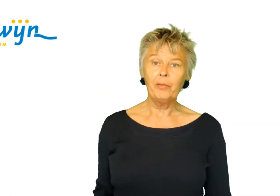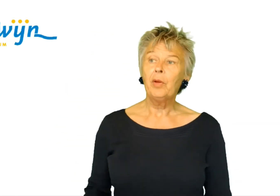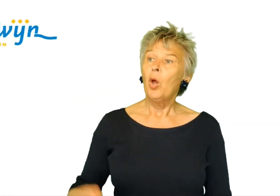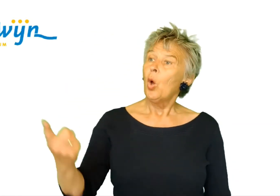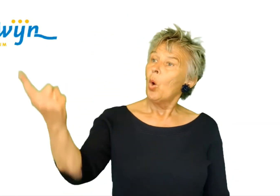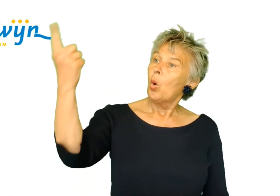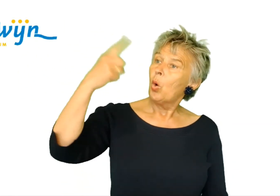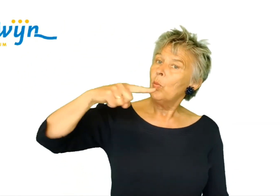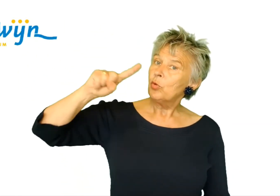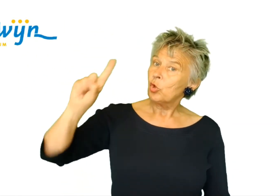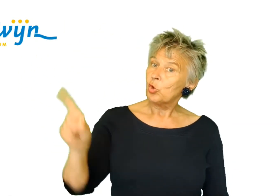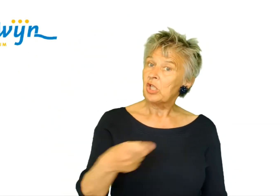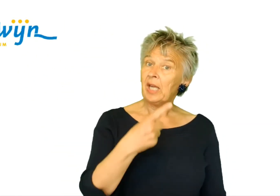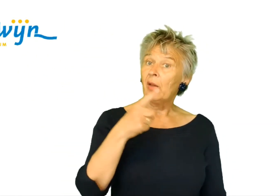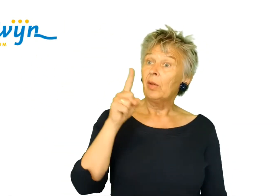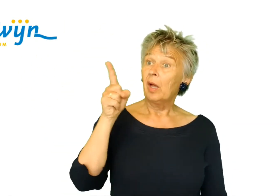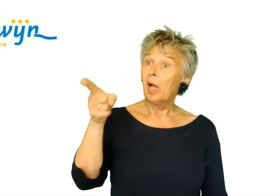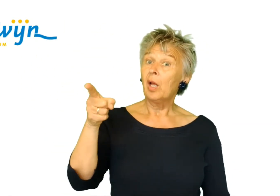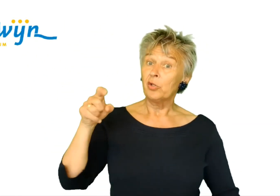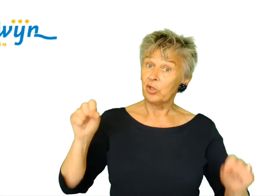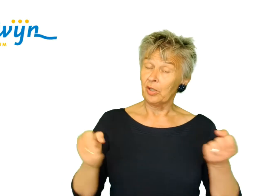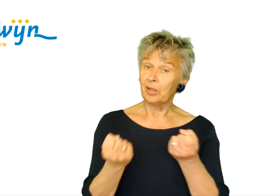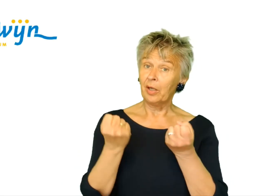Brandweerman, kom zo snel als je kan.